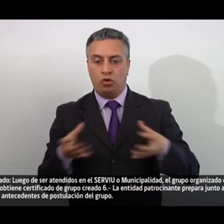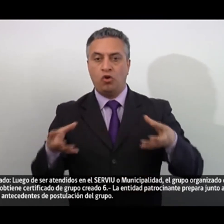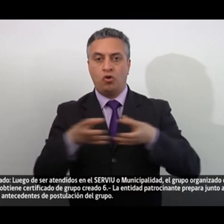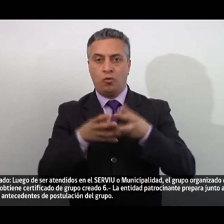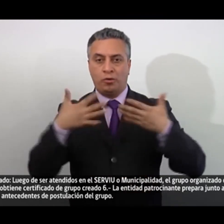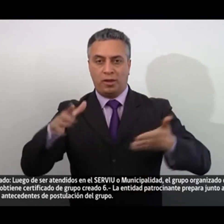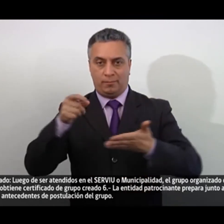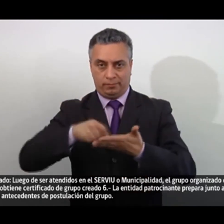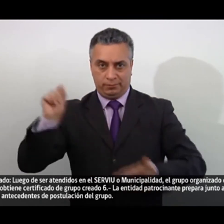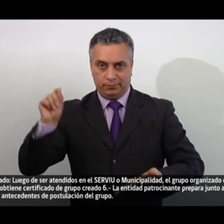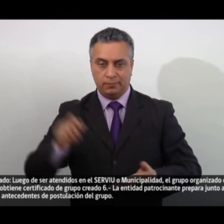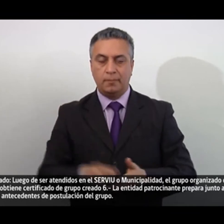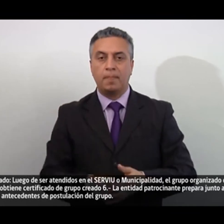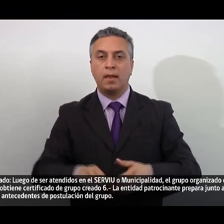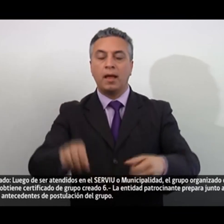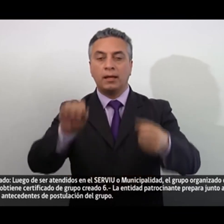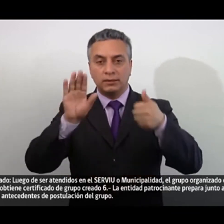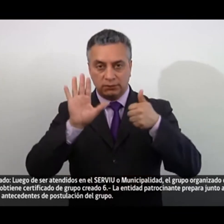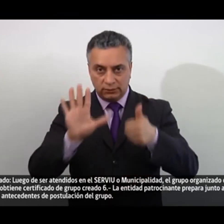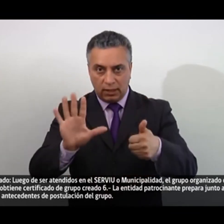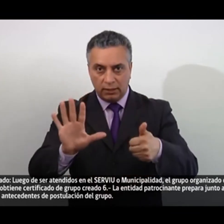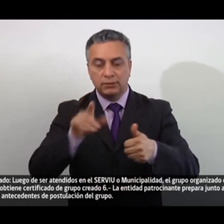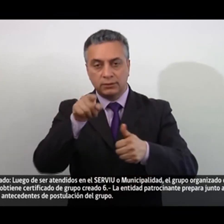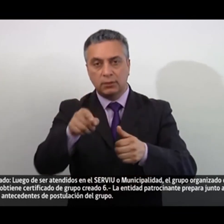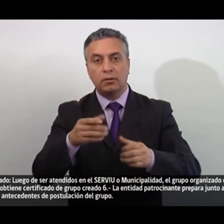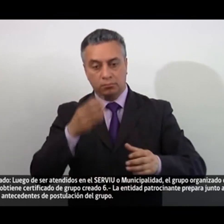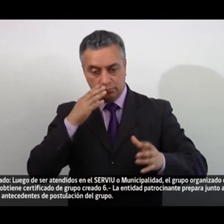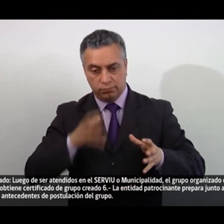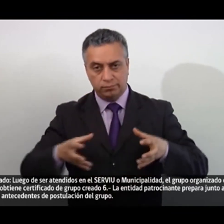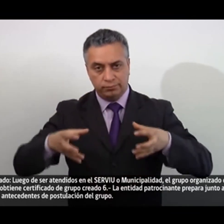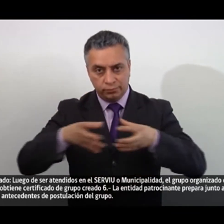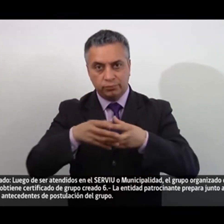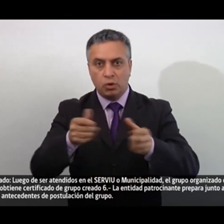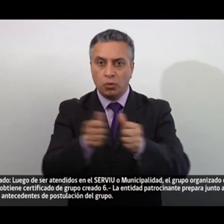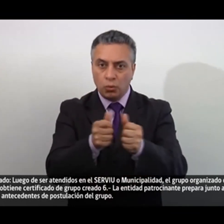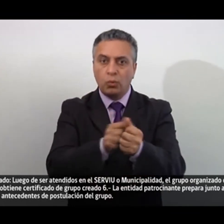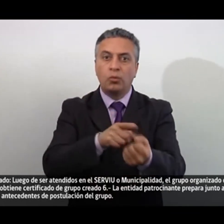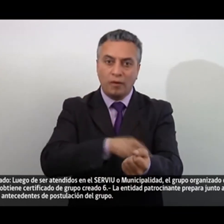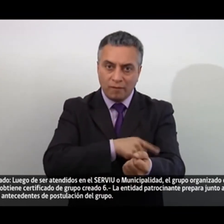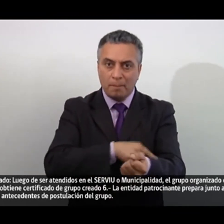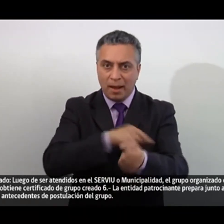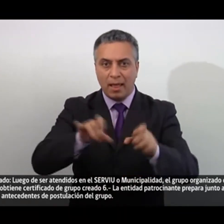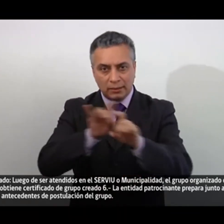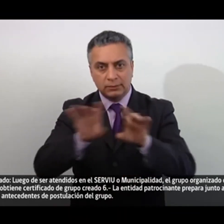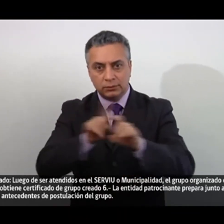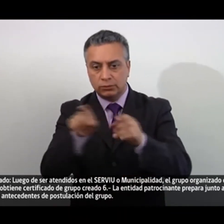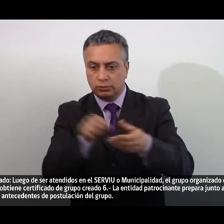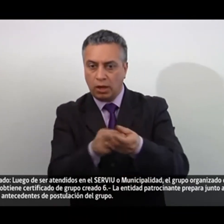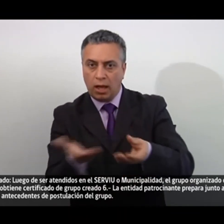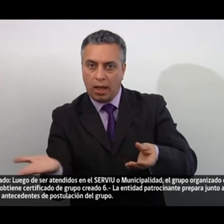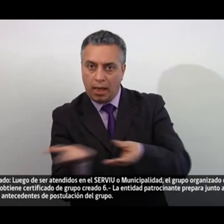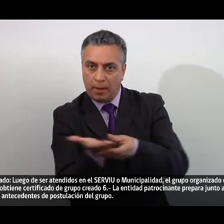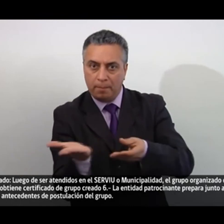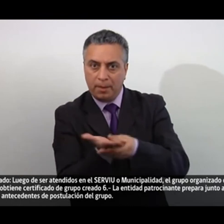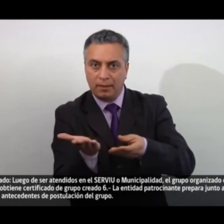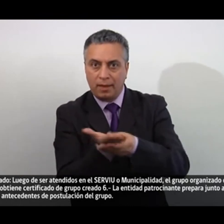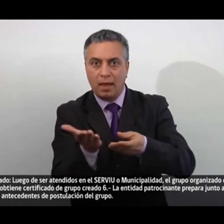grupo creado. 6. La entidad patrocinante prepara junto a las familias la carpeta de antecedentes